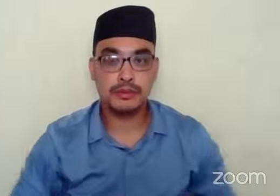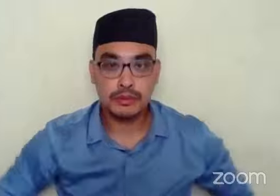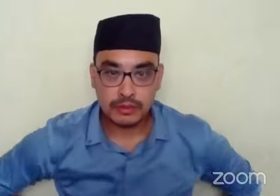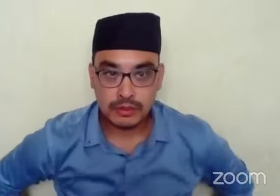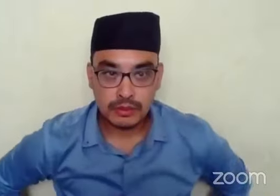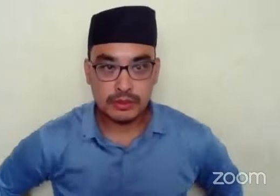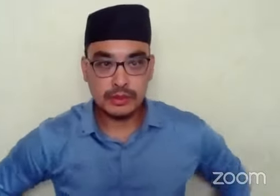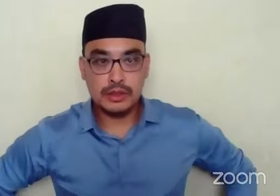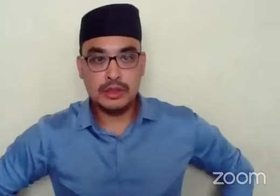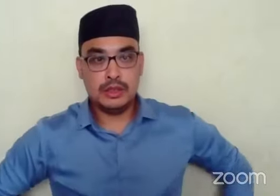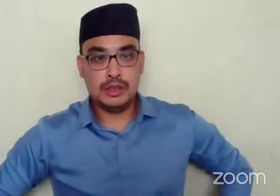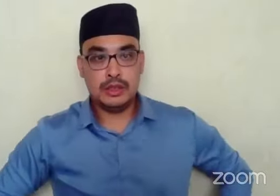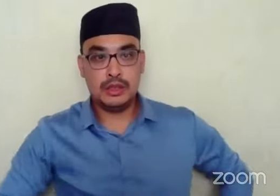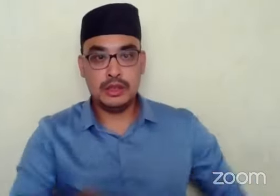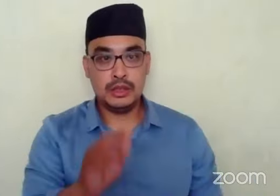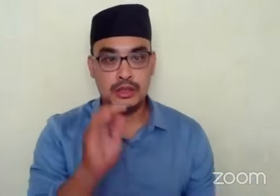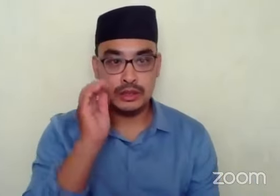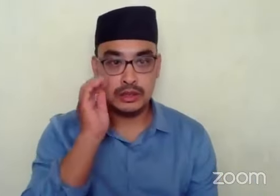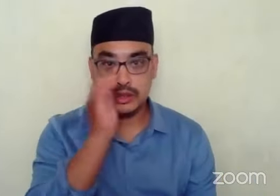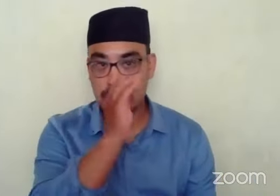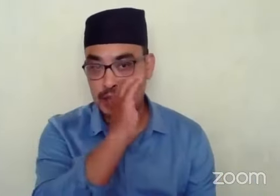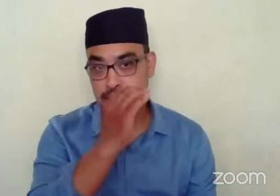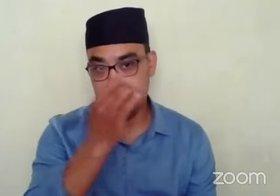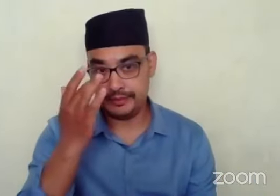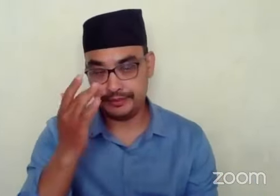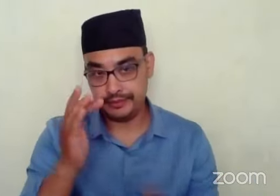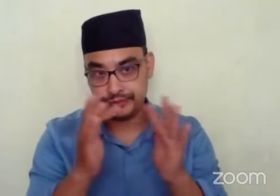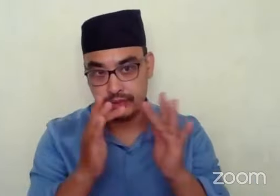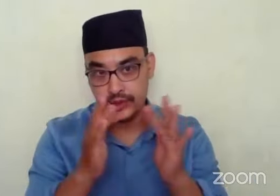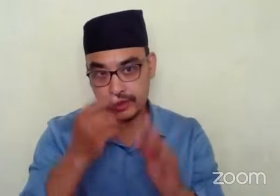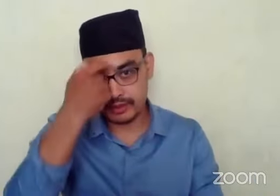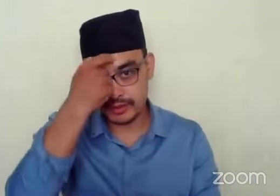सरिताजीको नेट प्रब्लम भयो जस्तो छ,